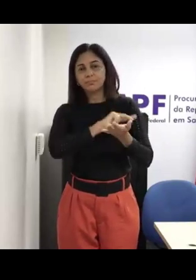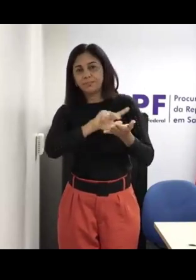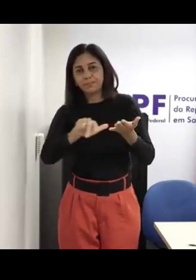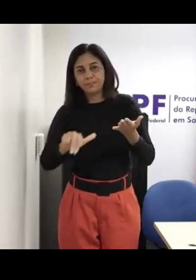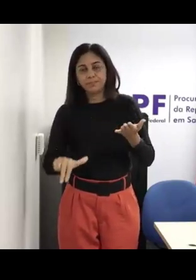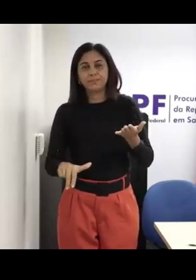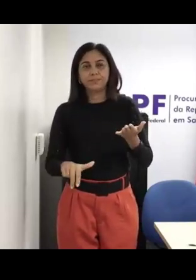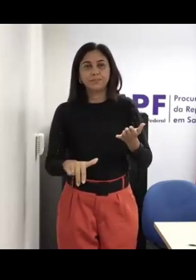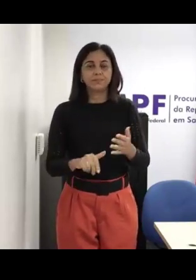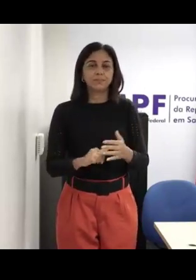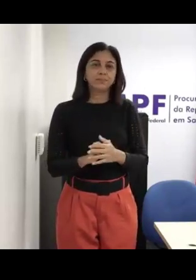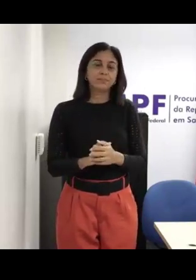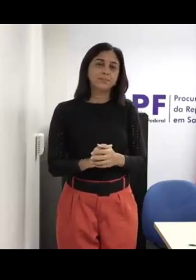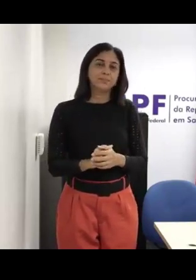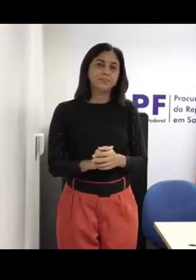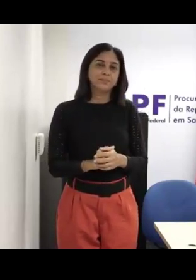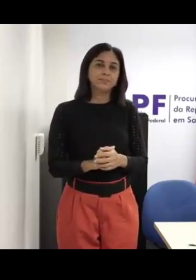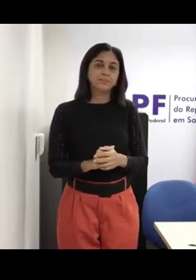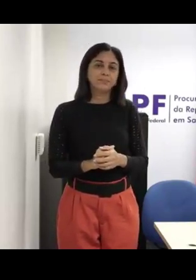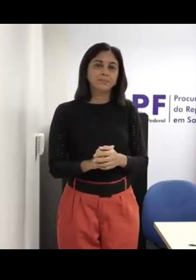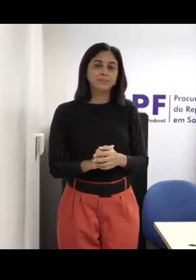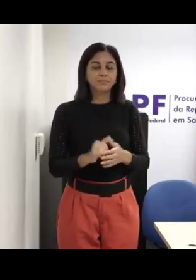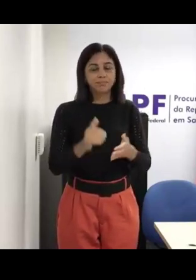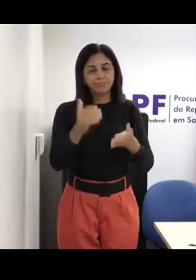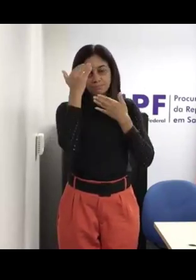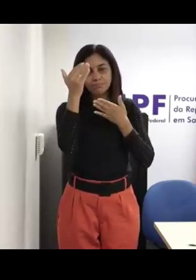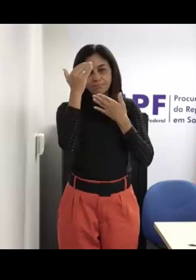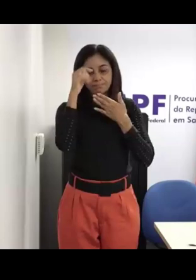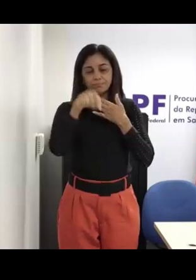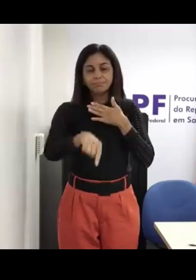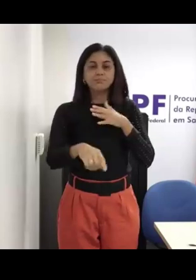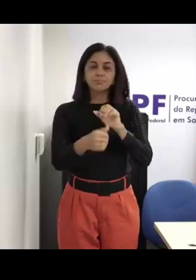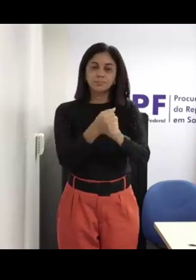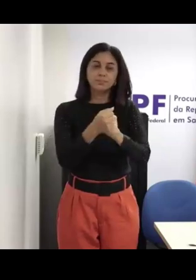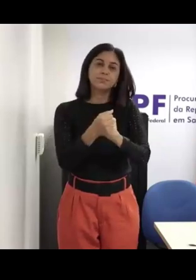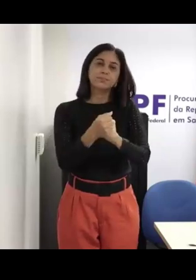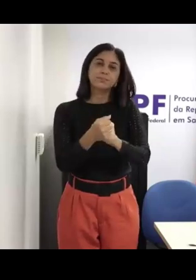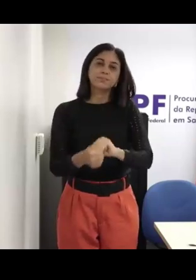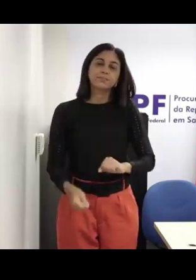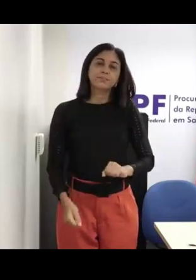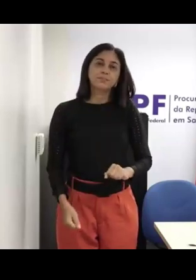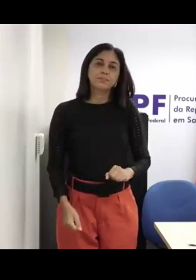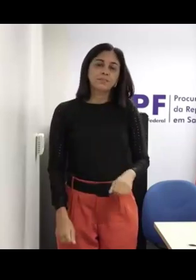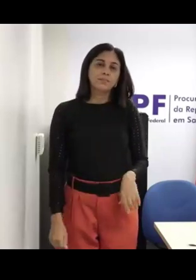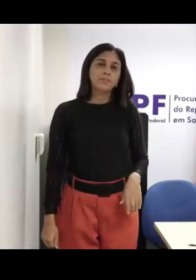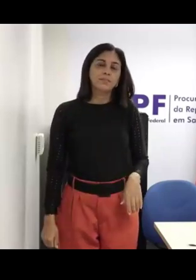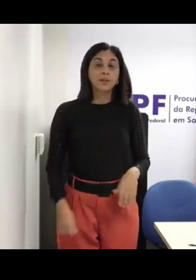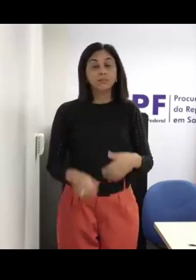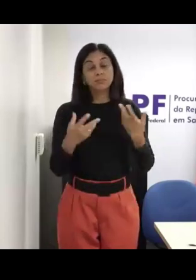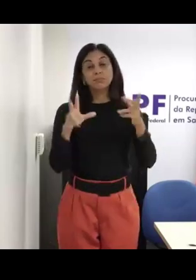melhores estagiárias a kesler a Sumaia muito obrigado por estarem aqui eh senhores é um tema muito